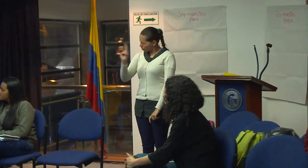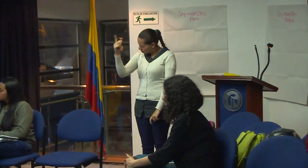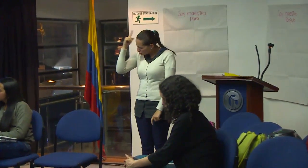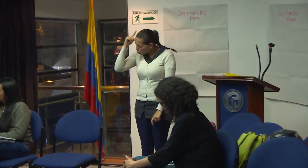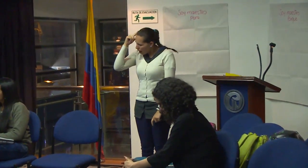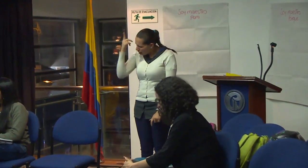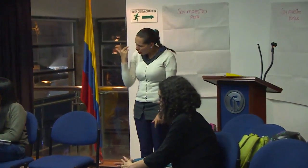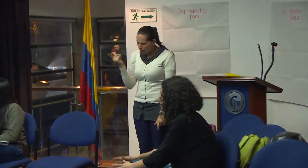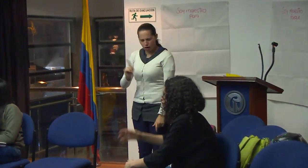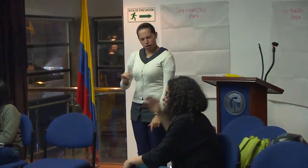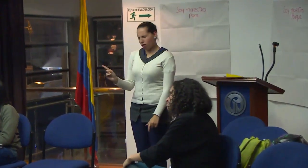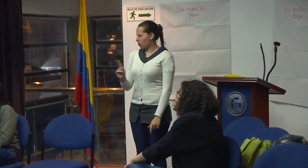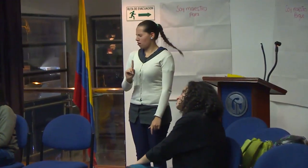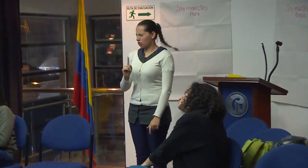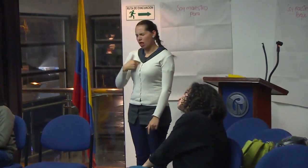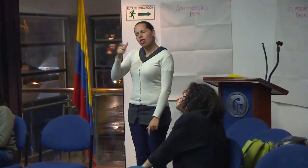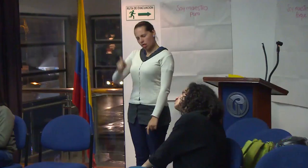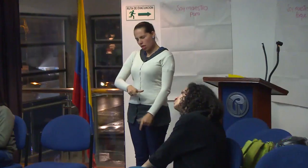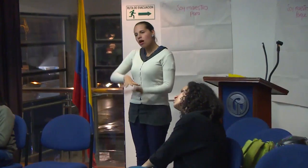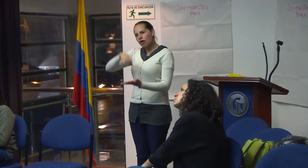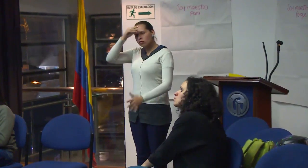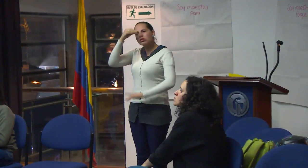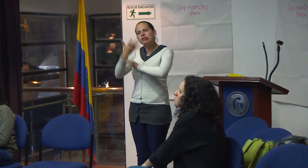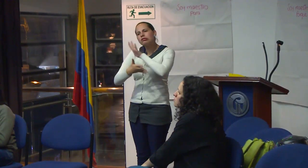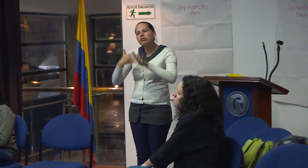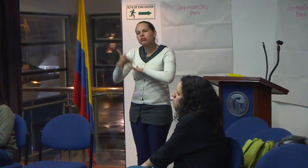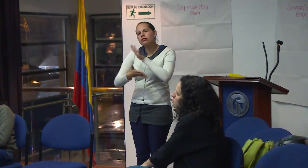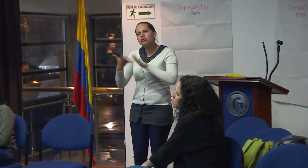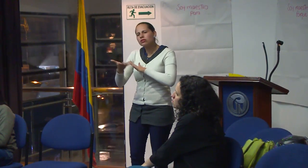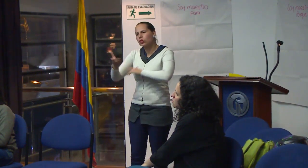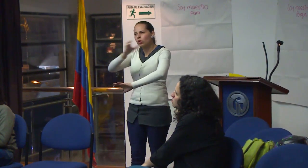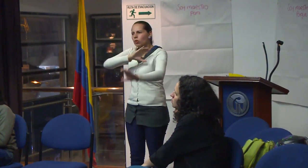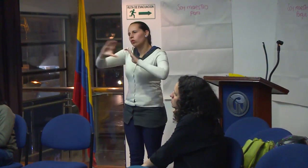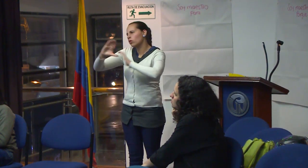que usted tiene que aprender señas para comunicarse